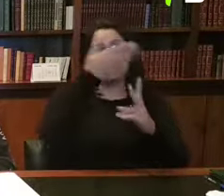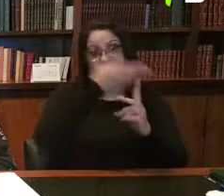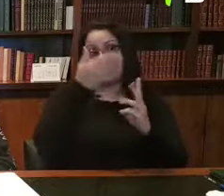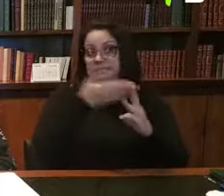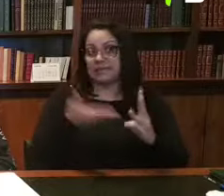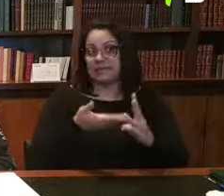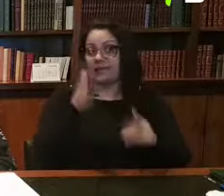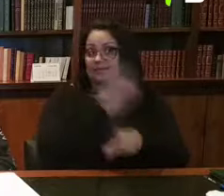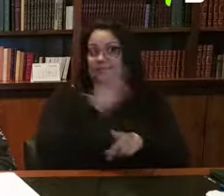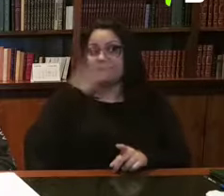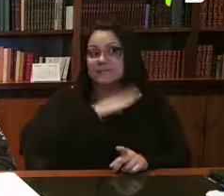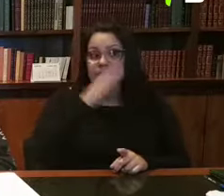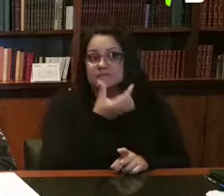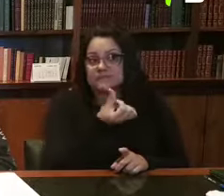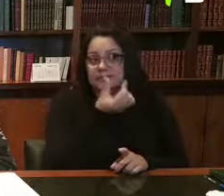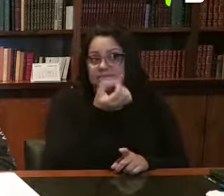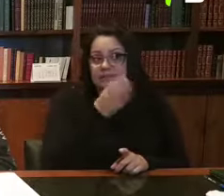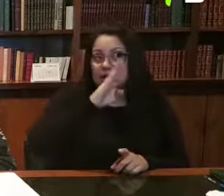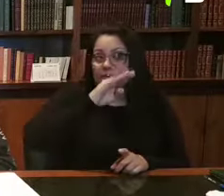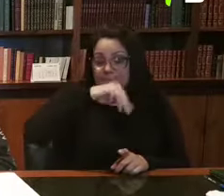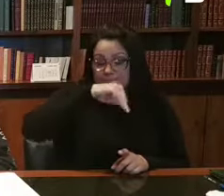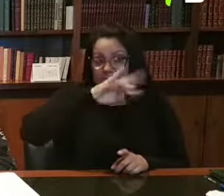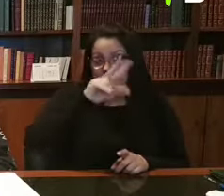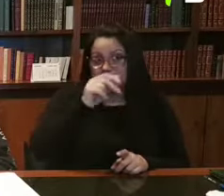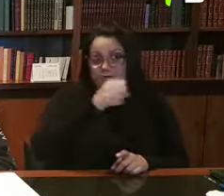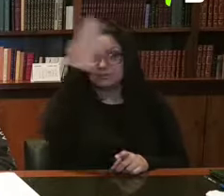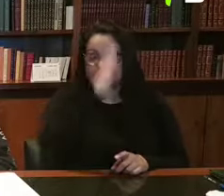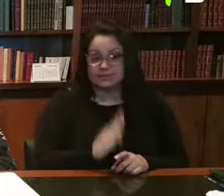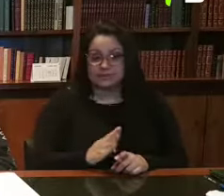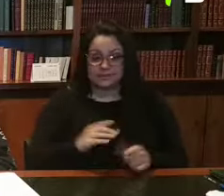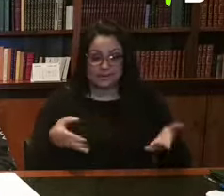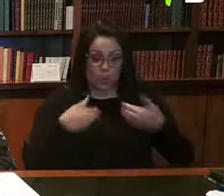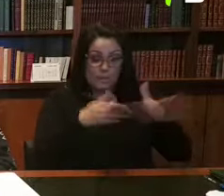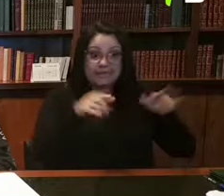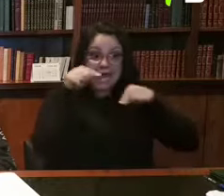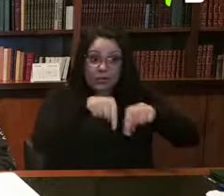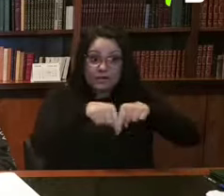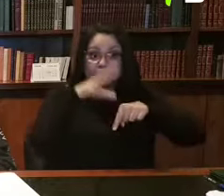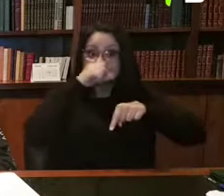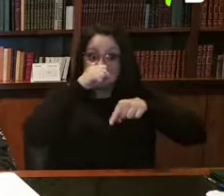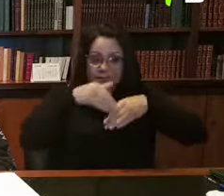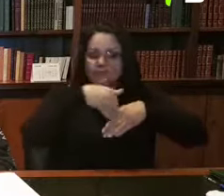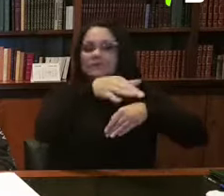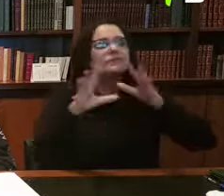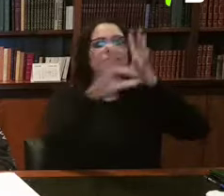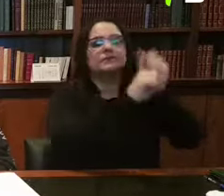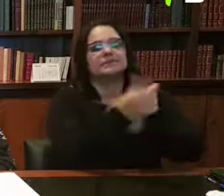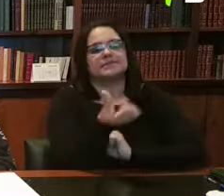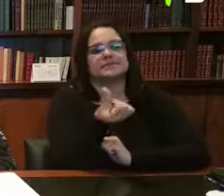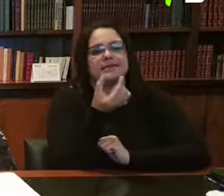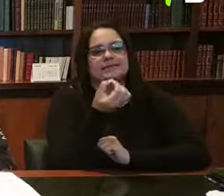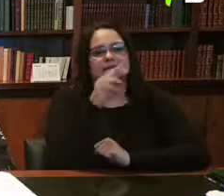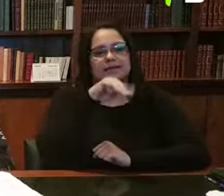60 milhões de brasília vez próximo sábado até o sábado que vem 60 milhões de brasileiros recebem